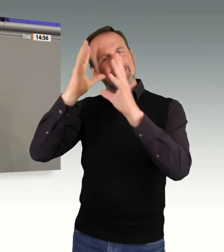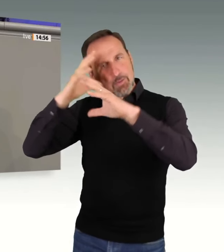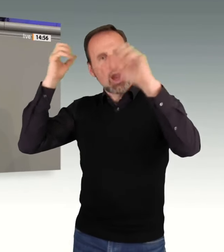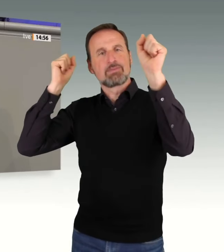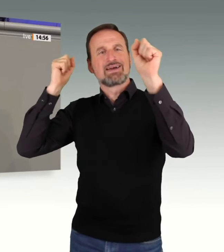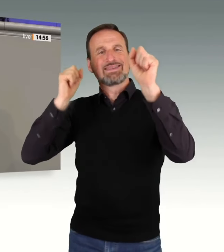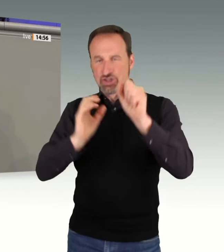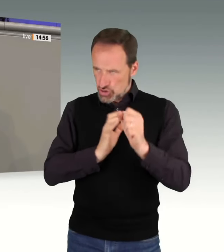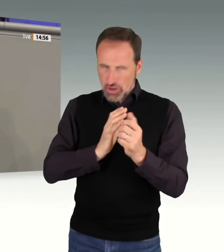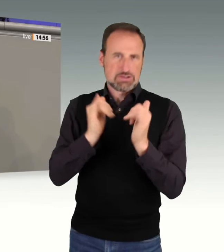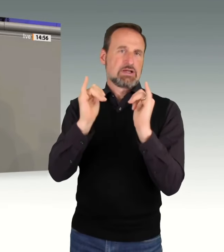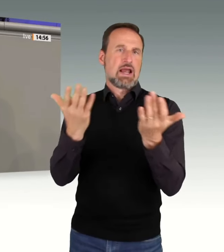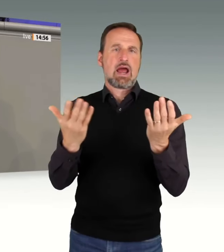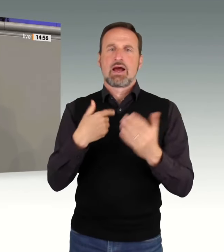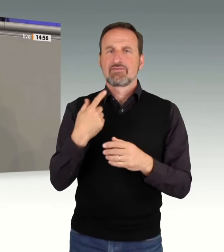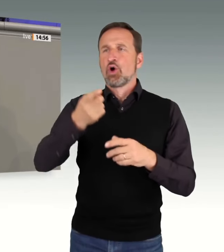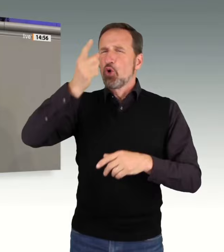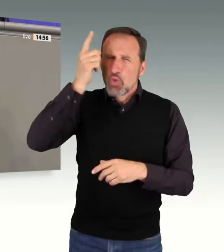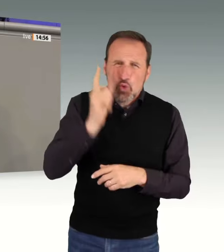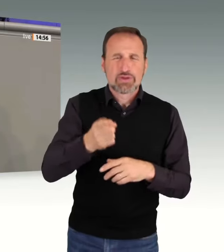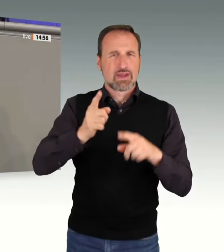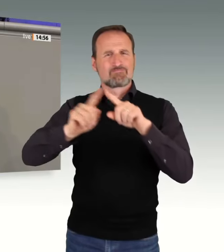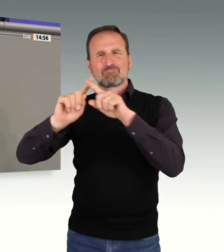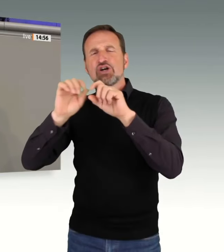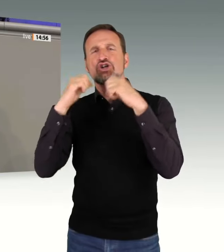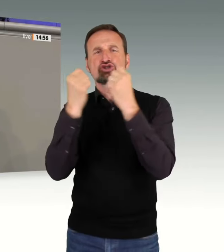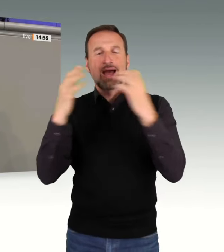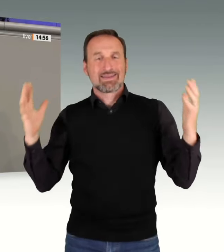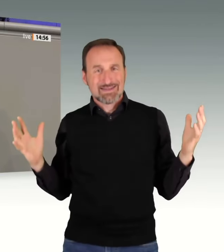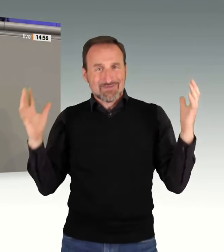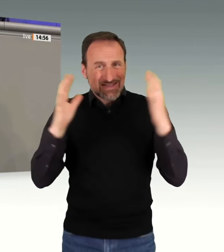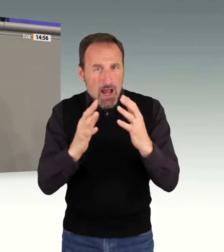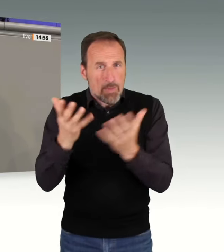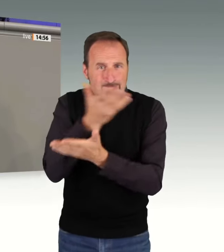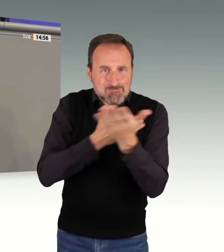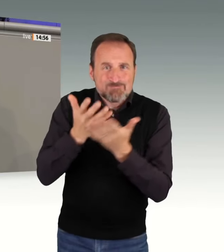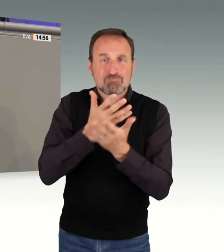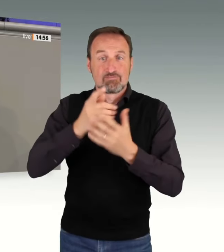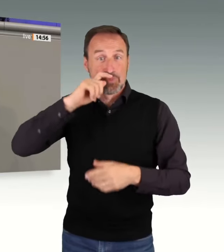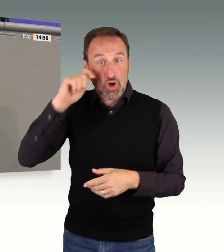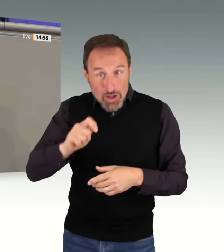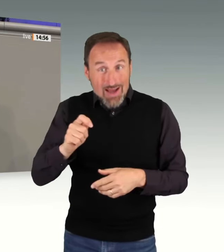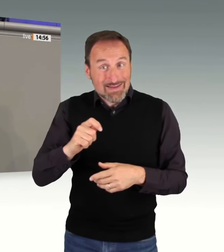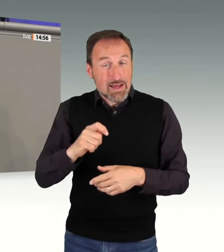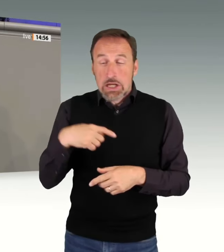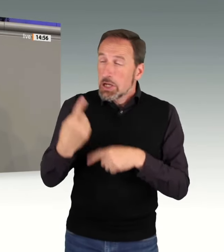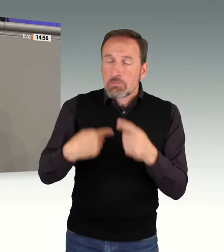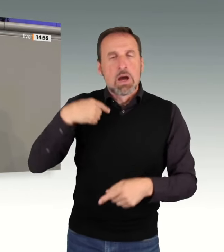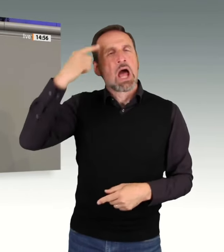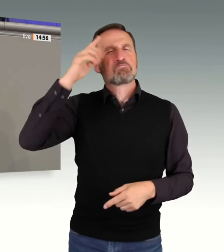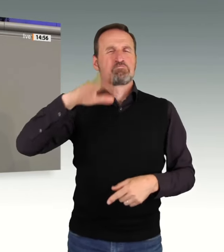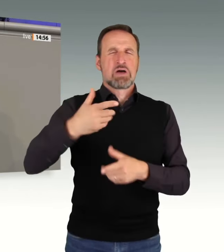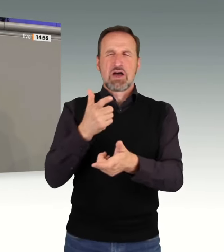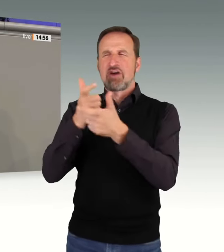Was kann solche Garantien der Ukraine jetzt geben? Die Einigkeit der Welt und deshalb ist es wichtig,